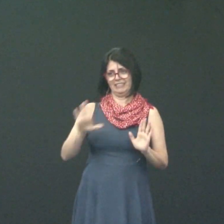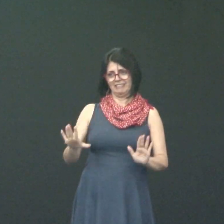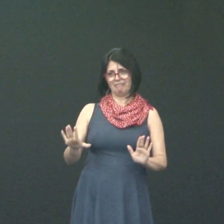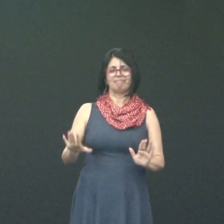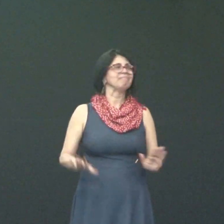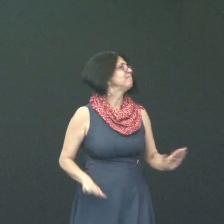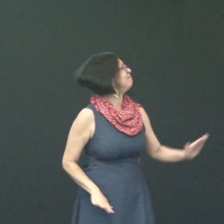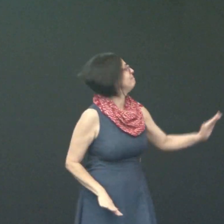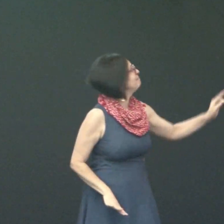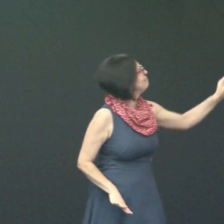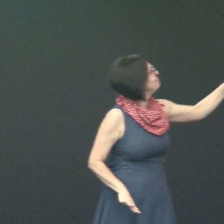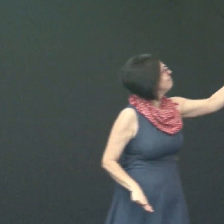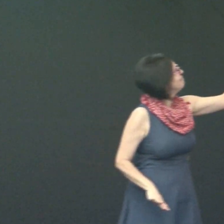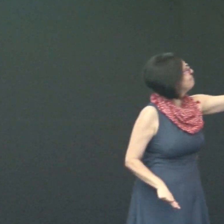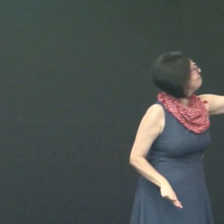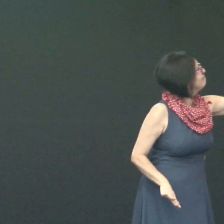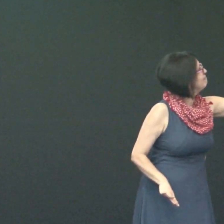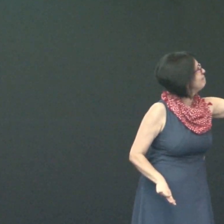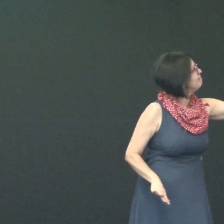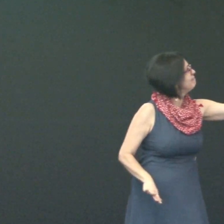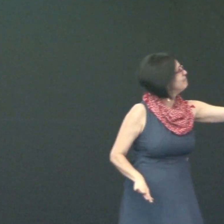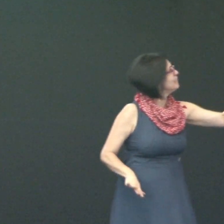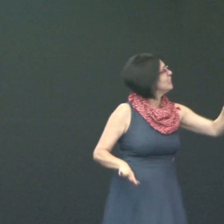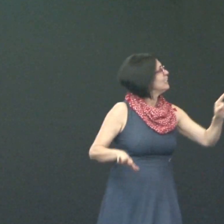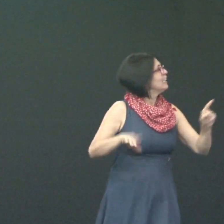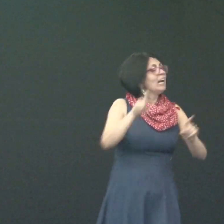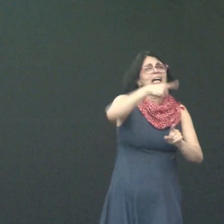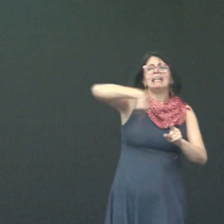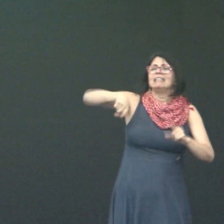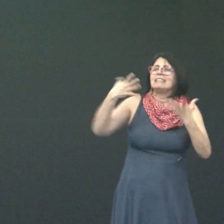Sinal do alívio, da satisfação,